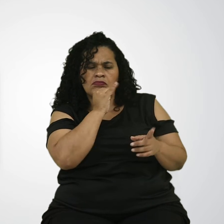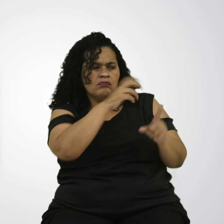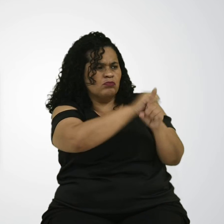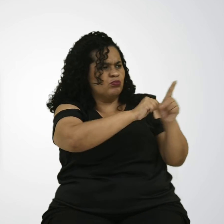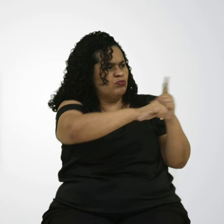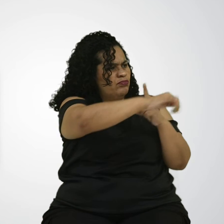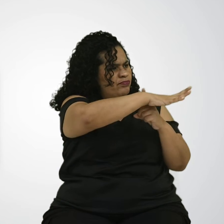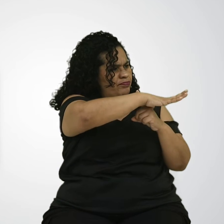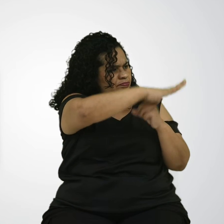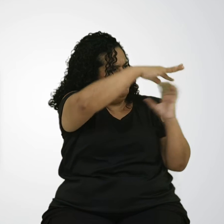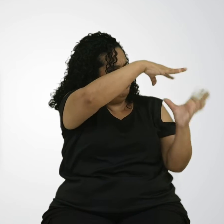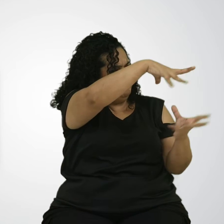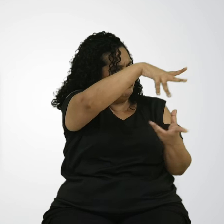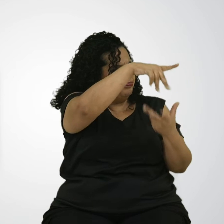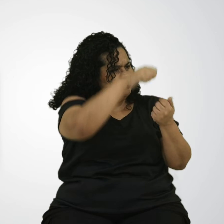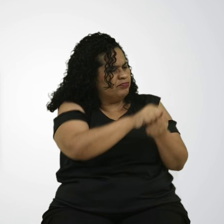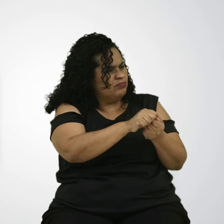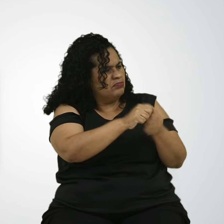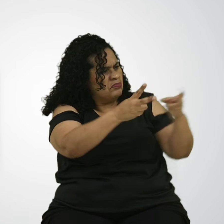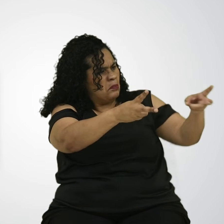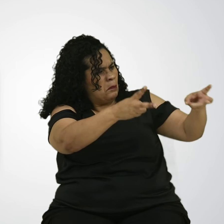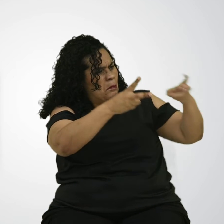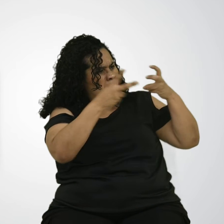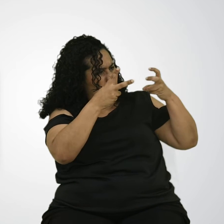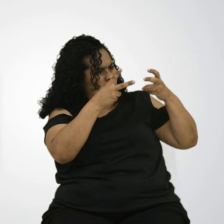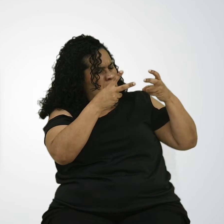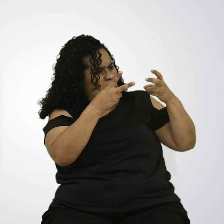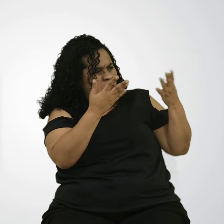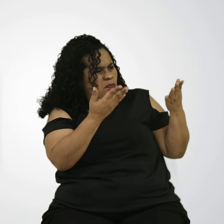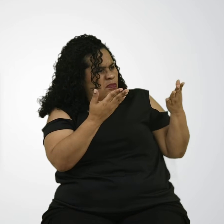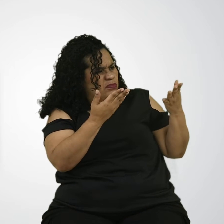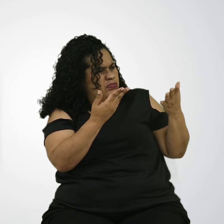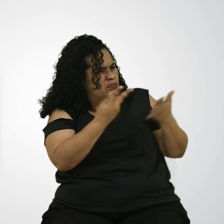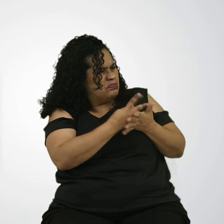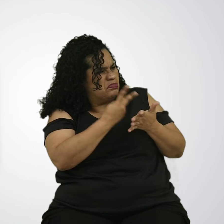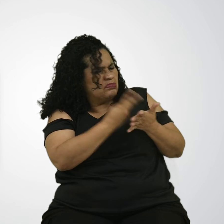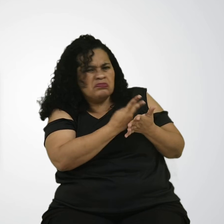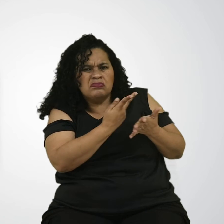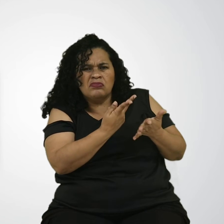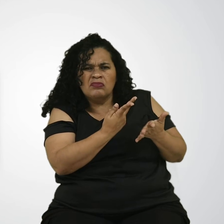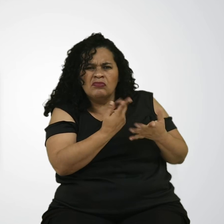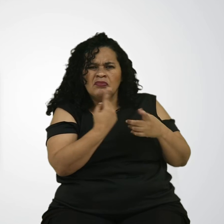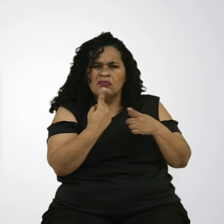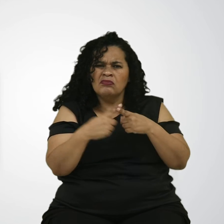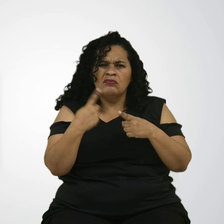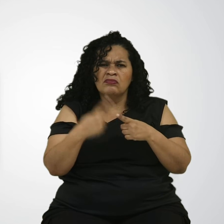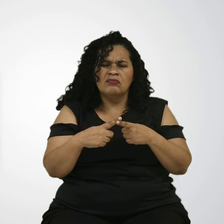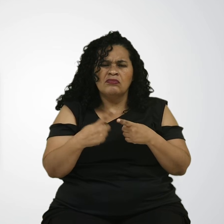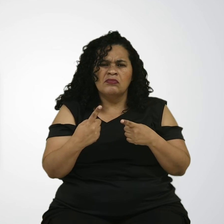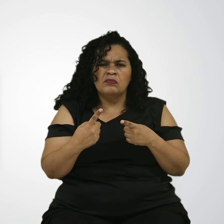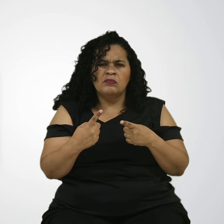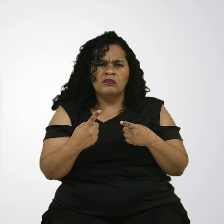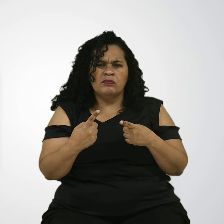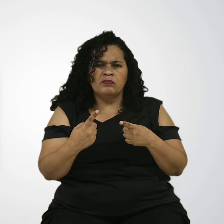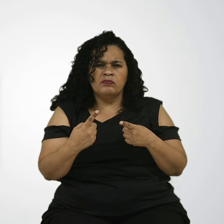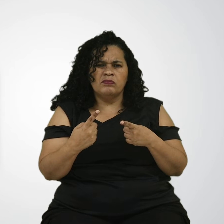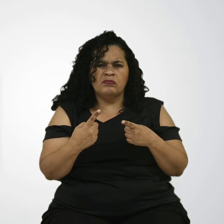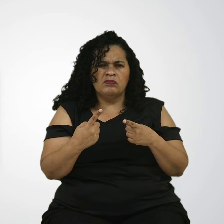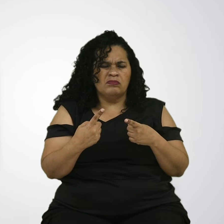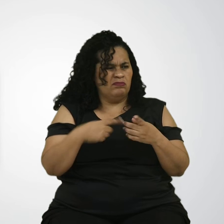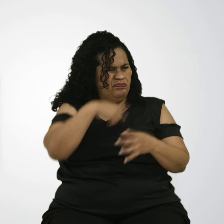inversão, até mesmo aqui. Né? Então, hoje nós temos essa coisa